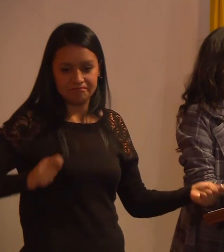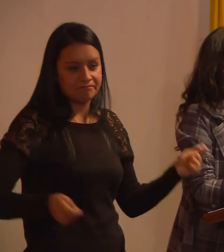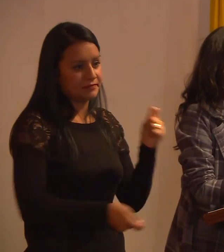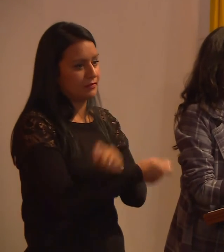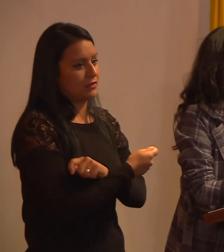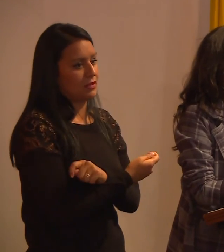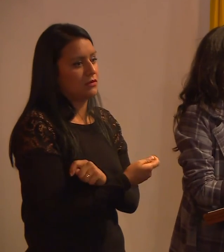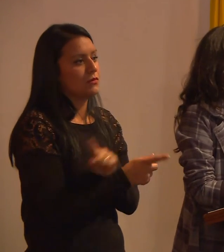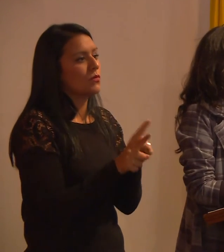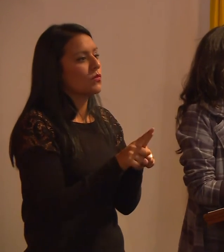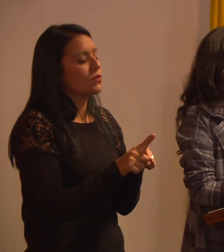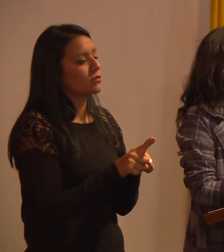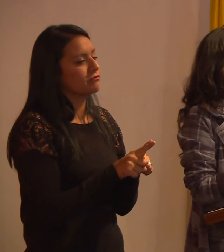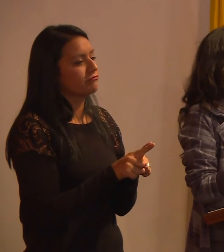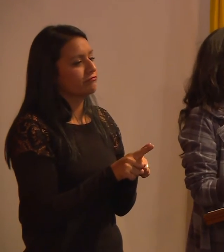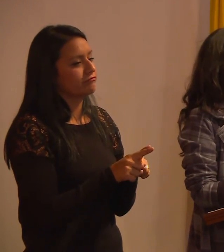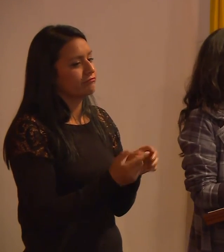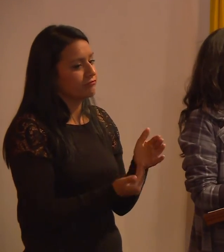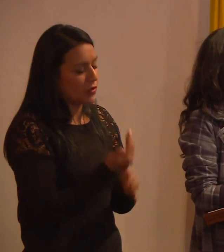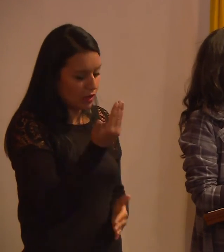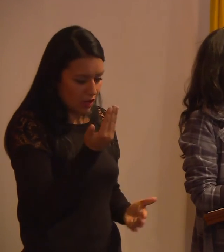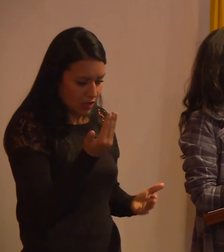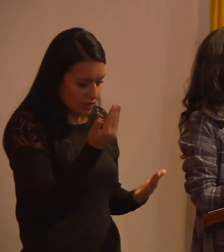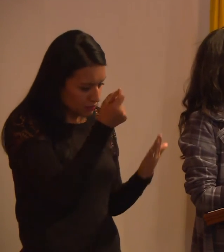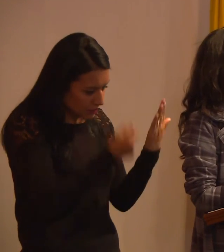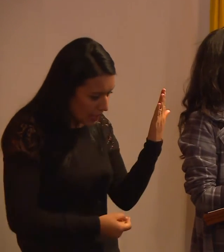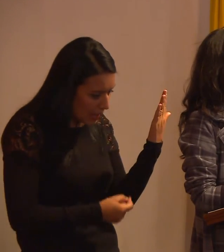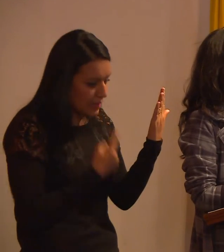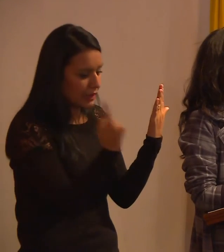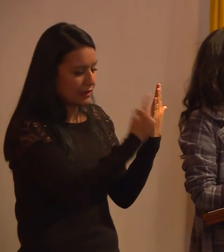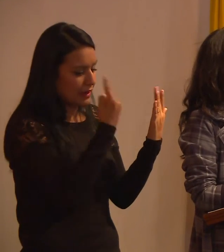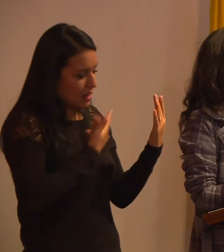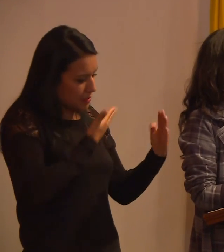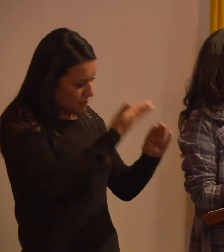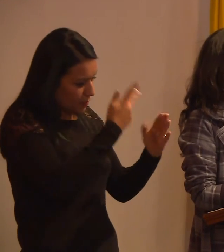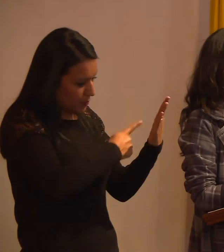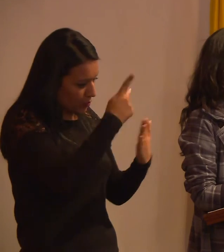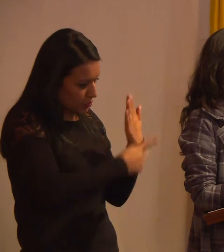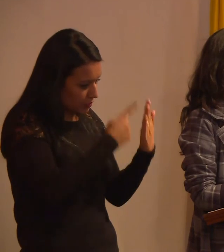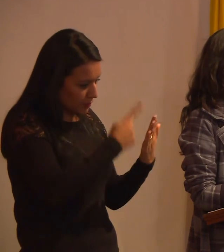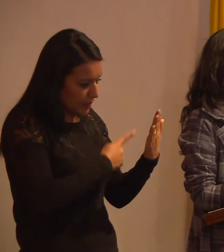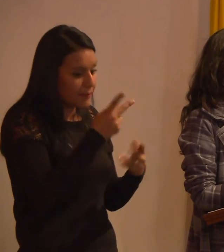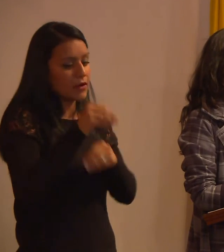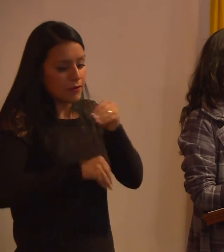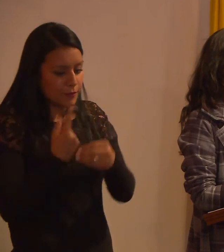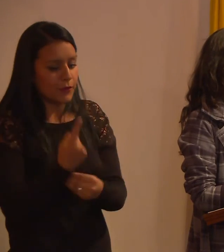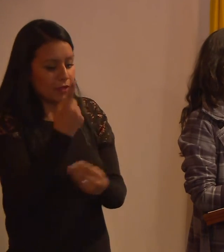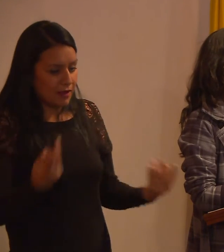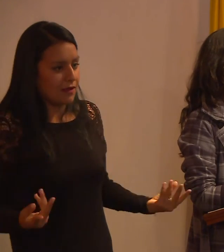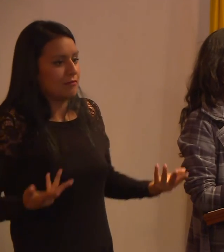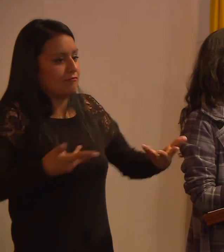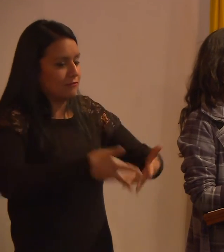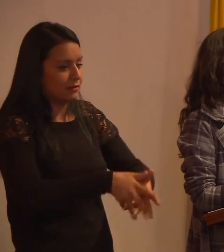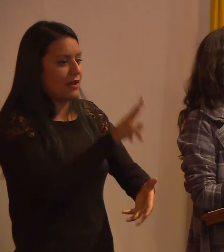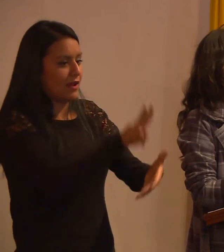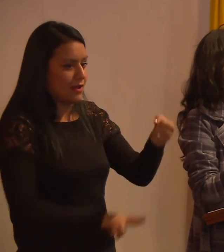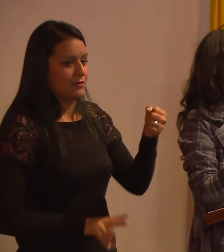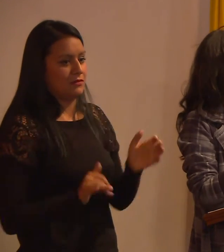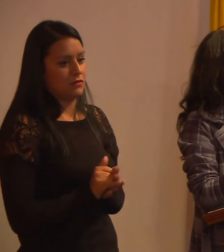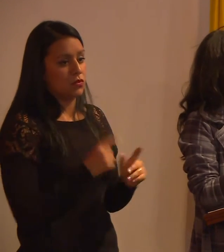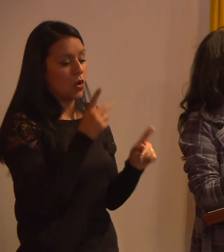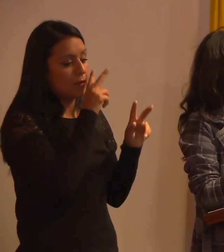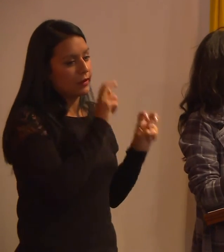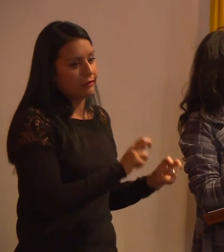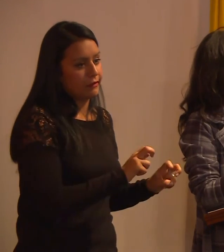estamos teniendo un balance general de lo que hemos hecho para poder tener un mayor protagonismo a nivel nacional en la investigación educativa, y